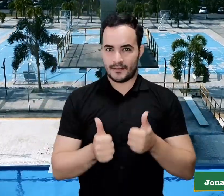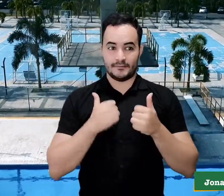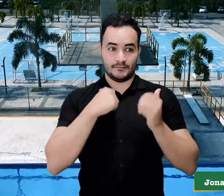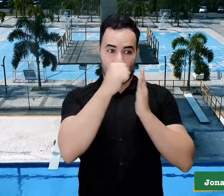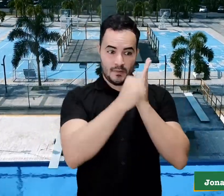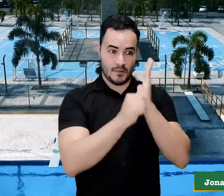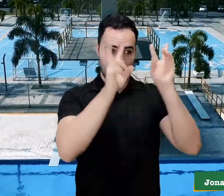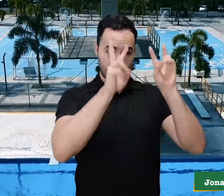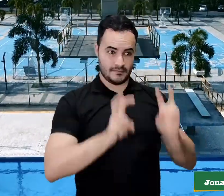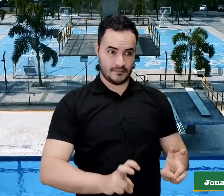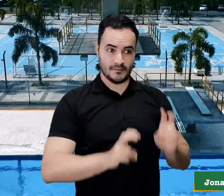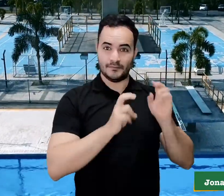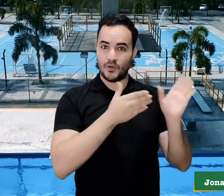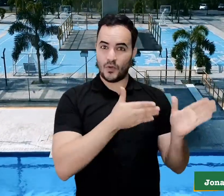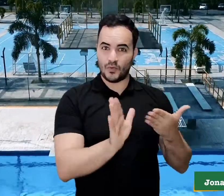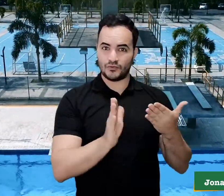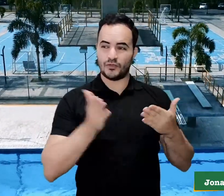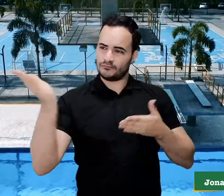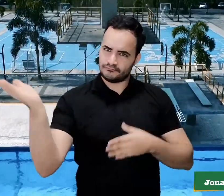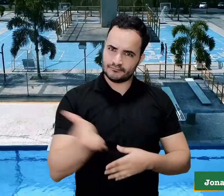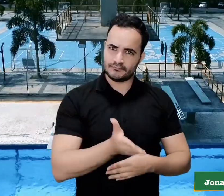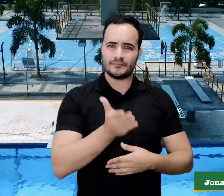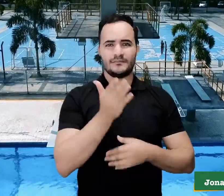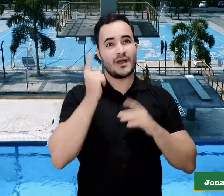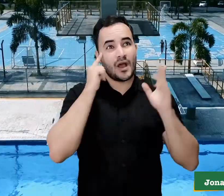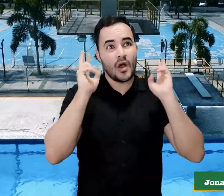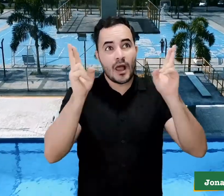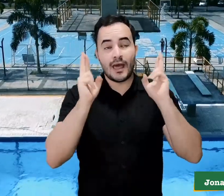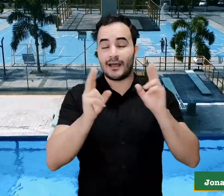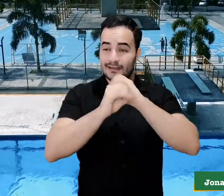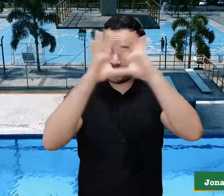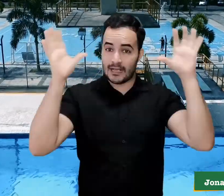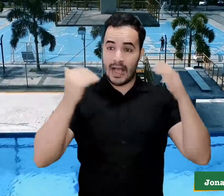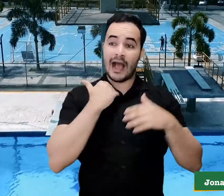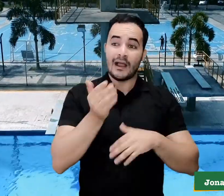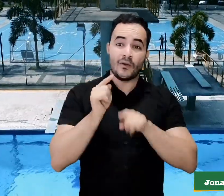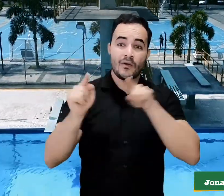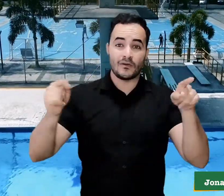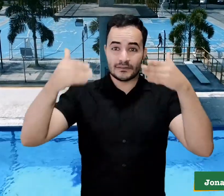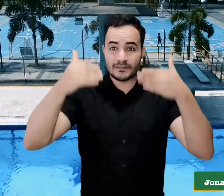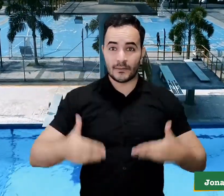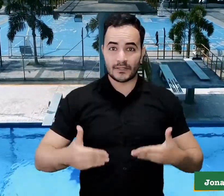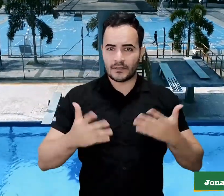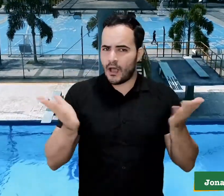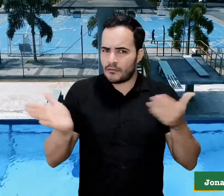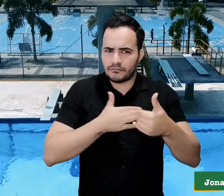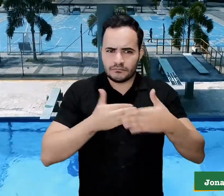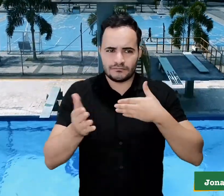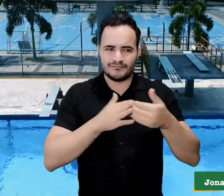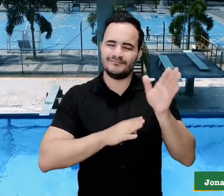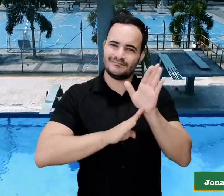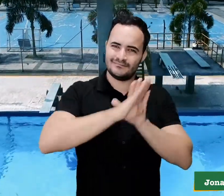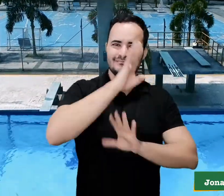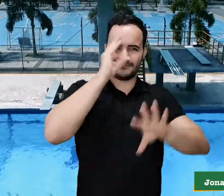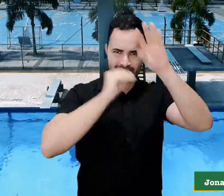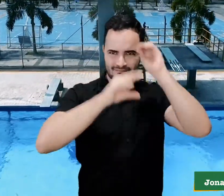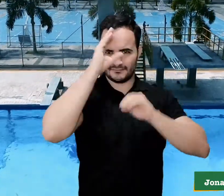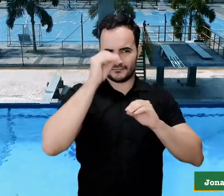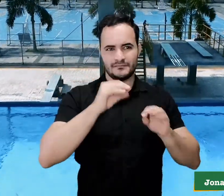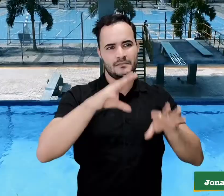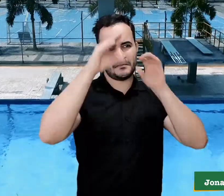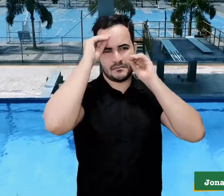cursos sin que alguna discapacidad vaya de alguna manera a intervenir en su proceso de